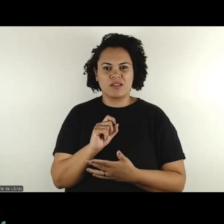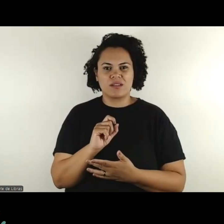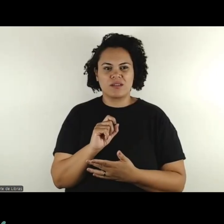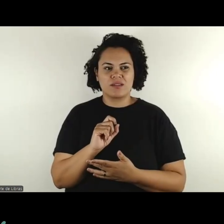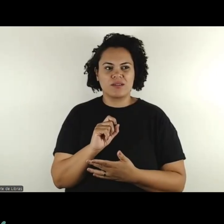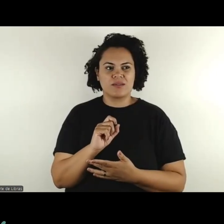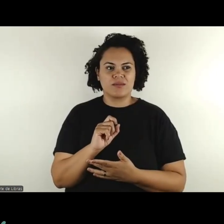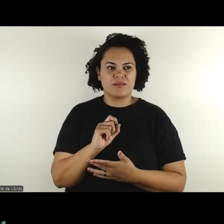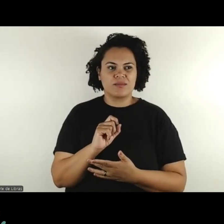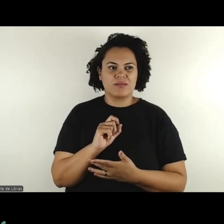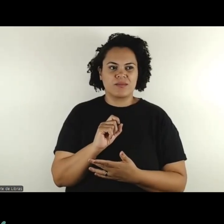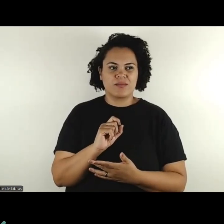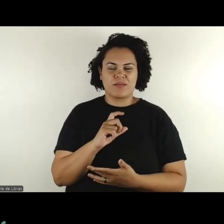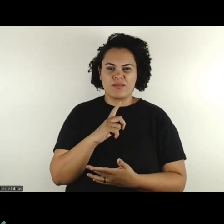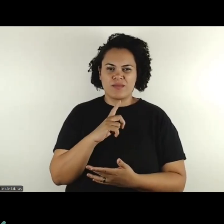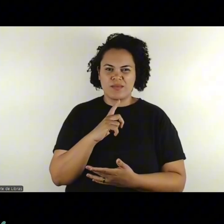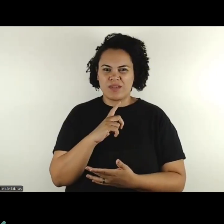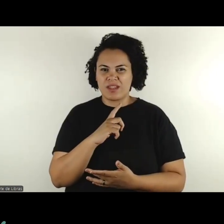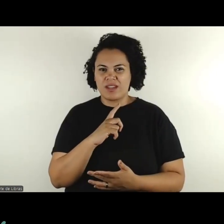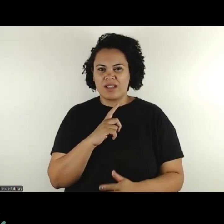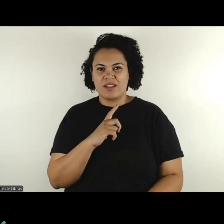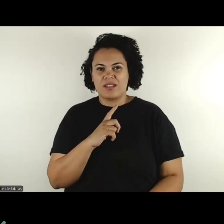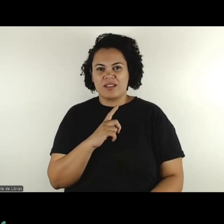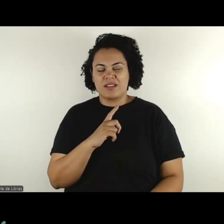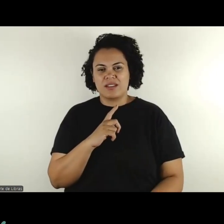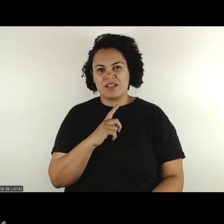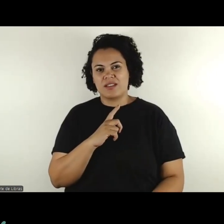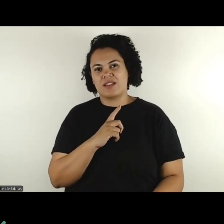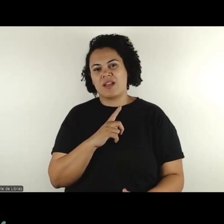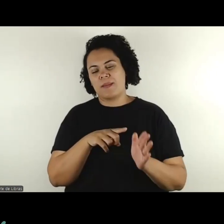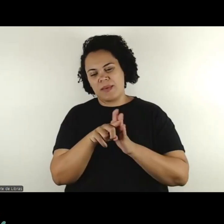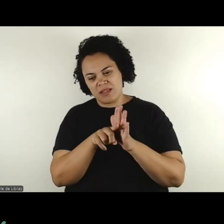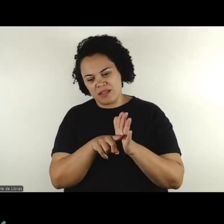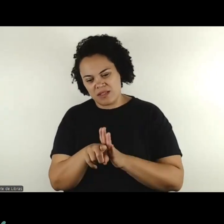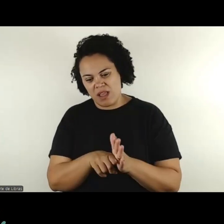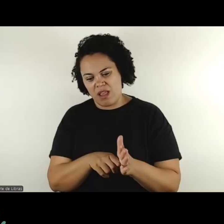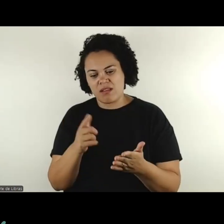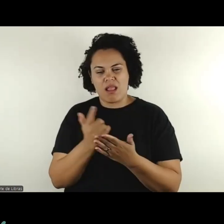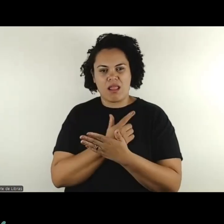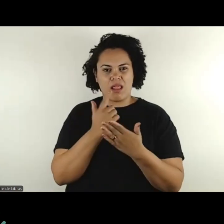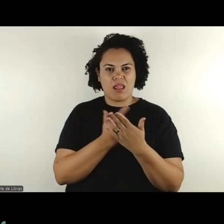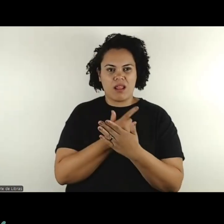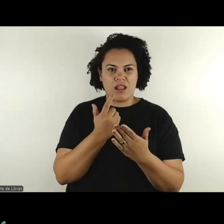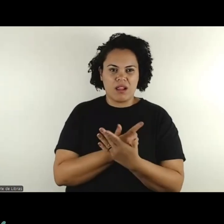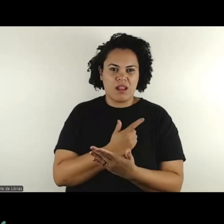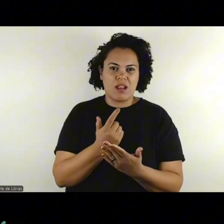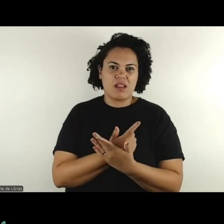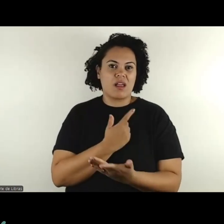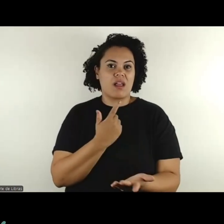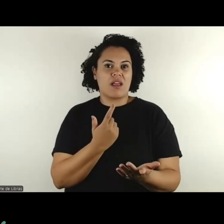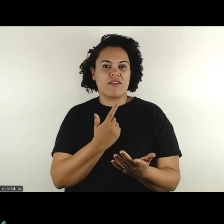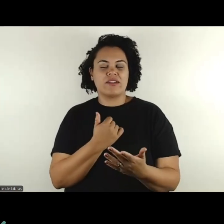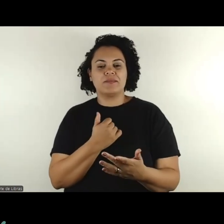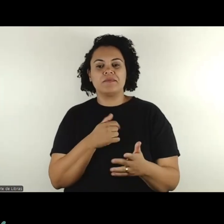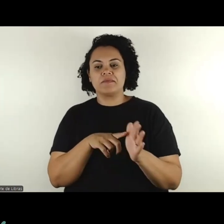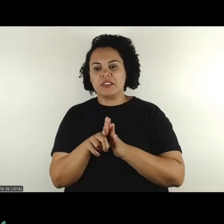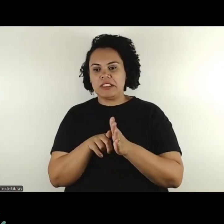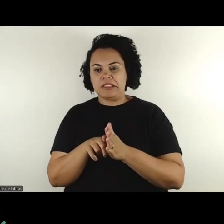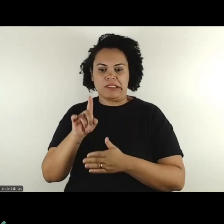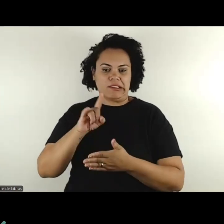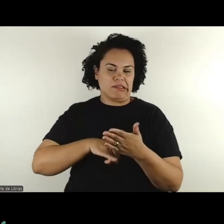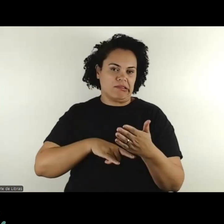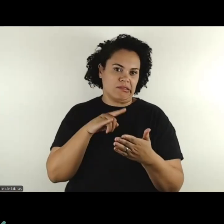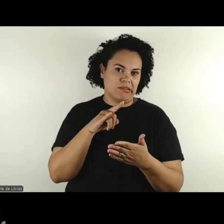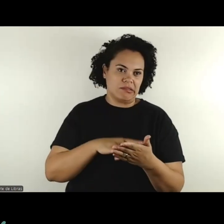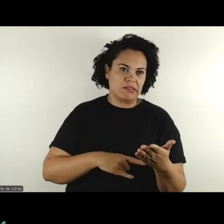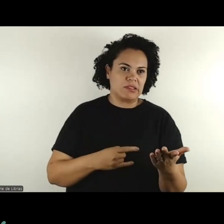dessa pesquisa que a gente fez, né, que é uma pesquisa bibliográfica, uma pesquisa documental também, né, que,